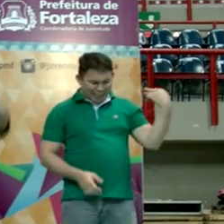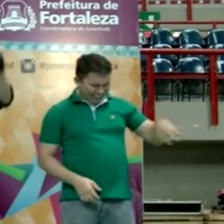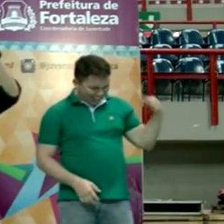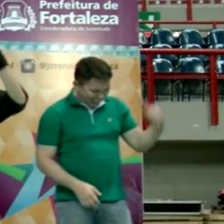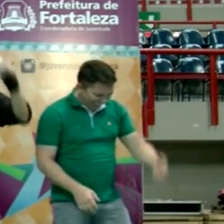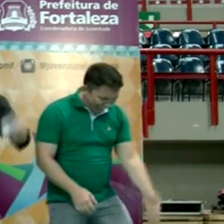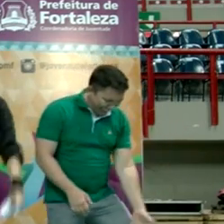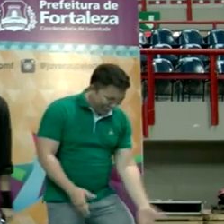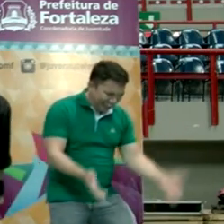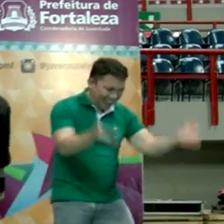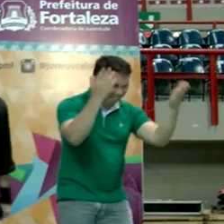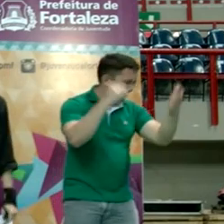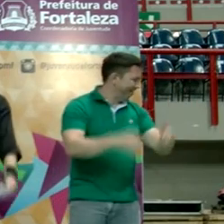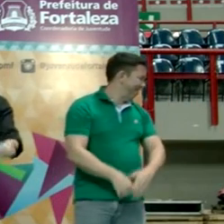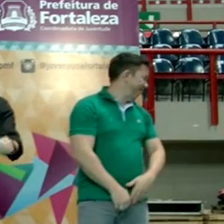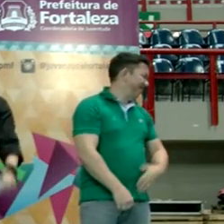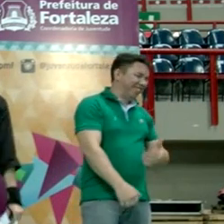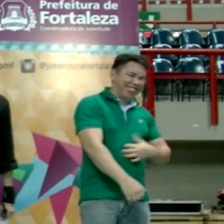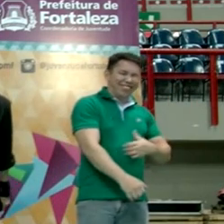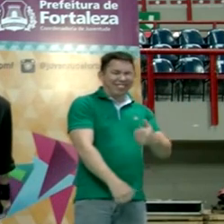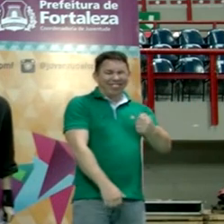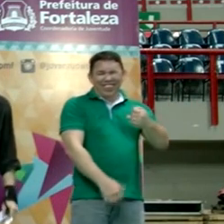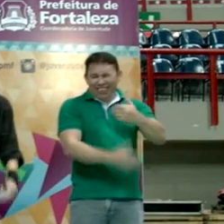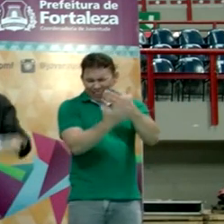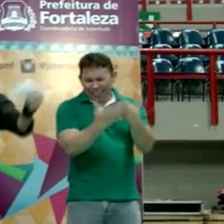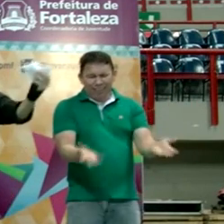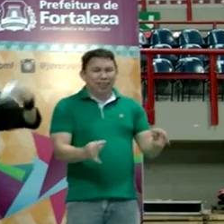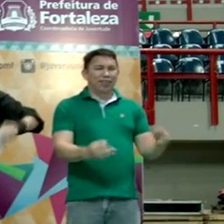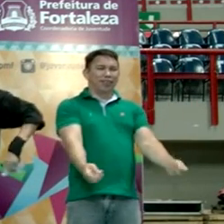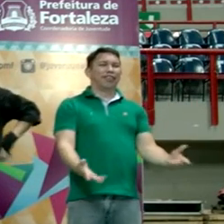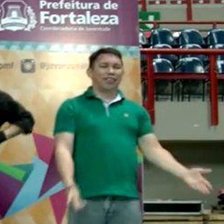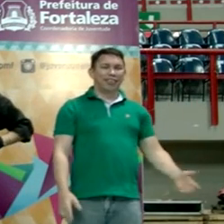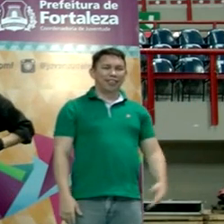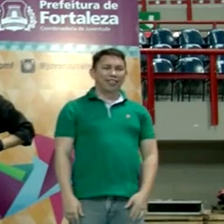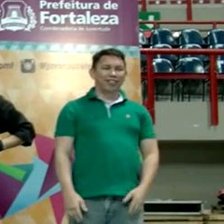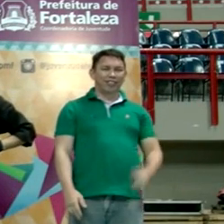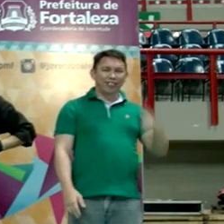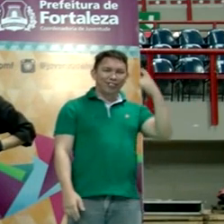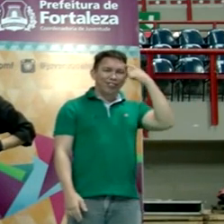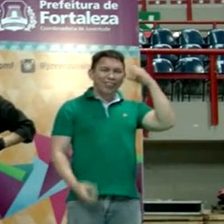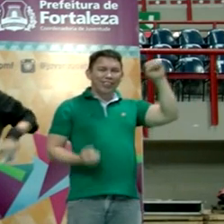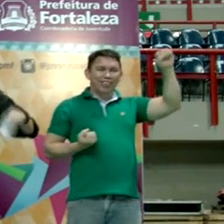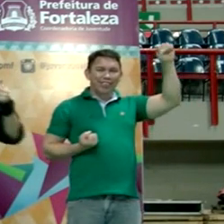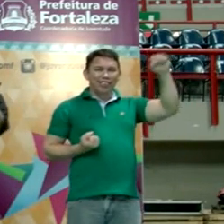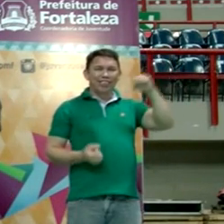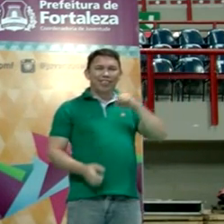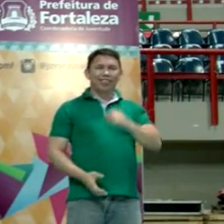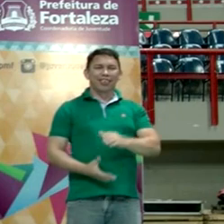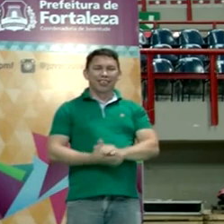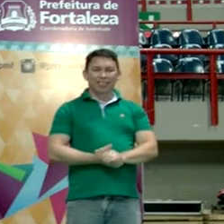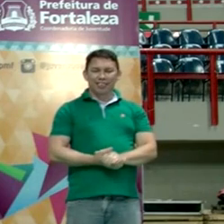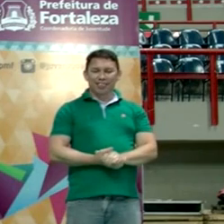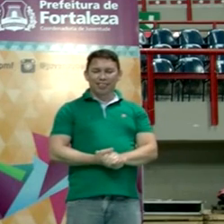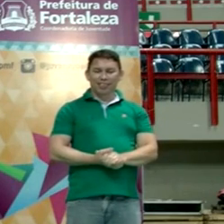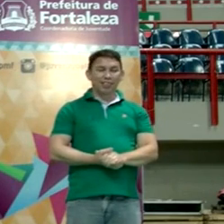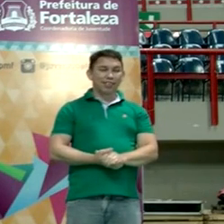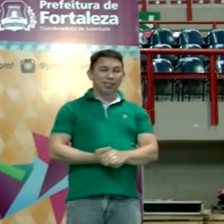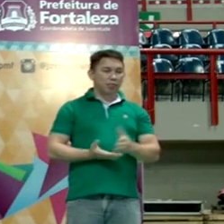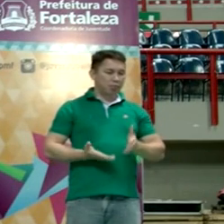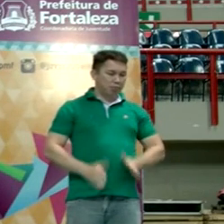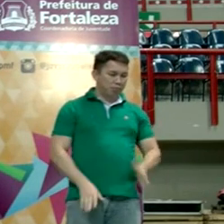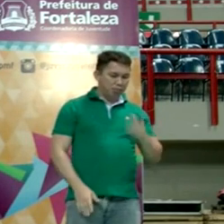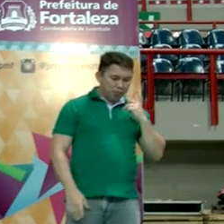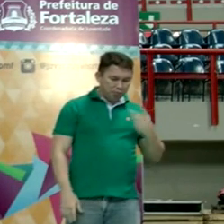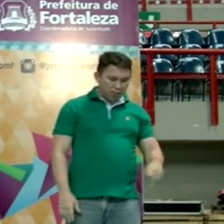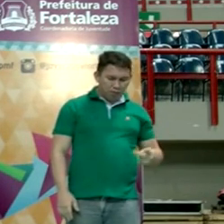arriégua, meu irmão. Me lasquei todinho. Já pensou o Superman falando desse jeito, né? Olha, mas o Superman não nasceu aqui no